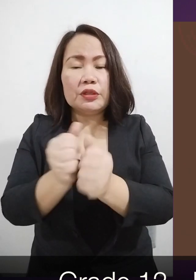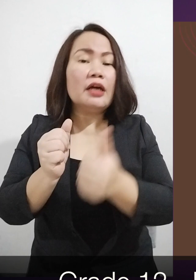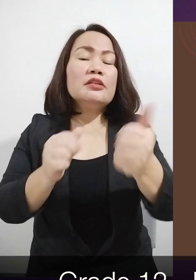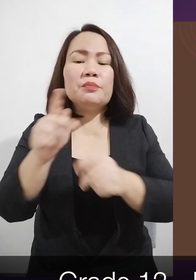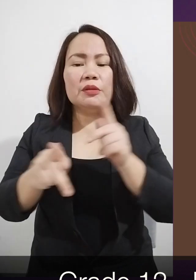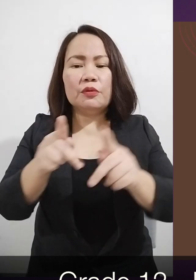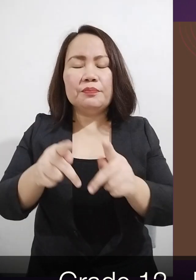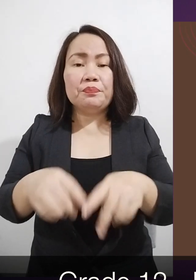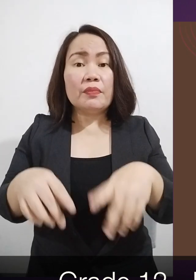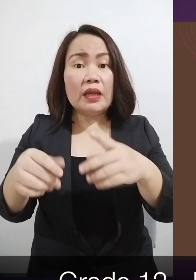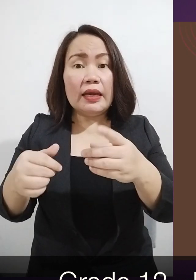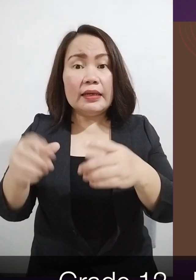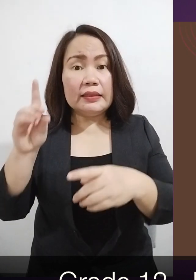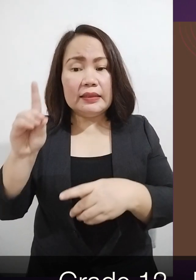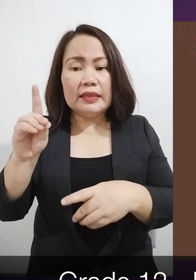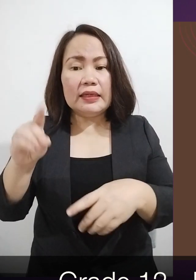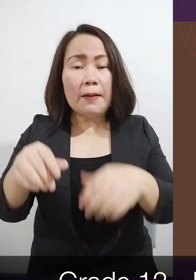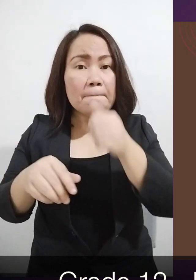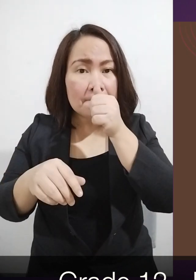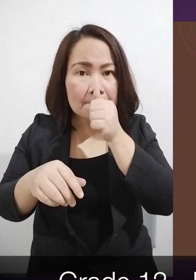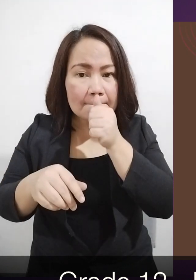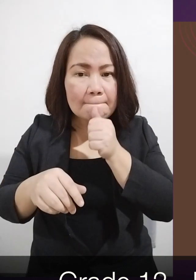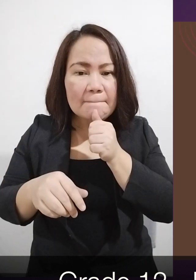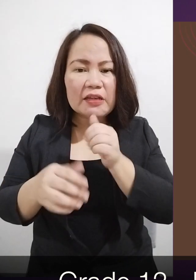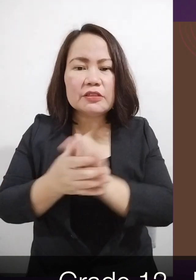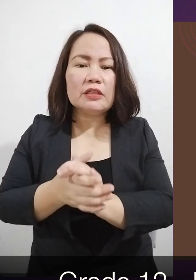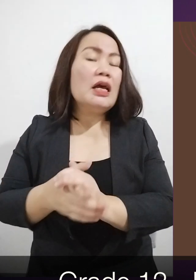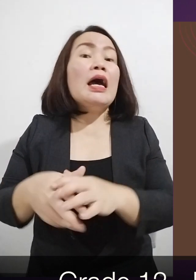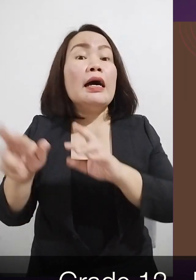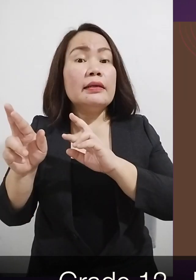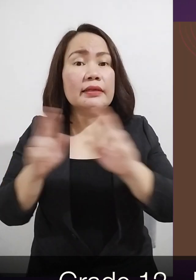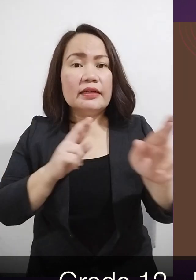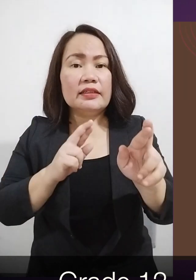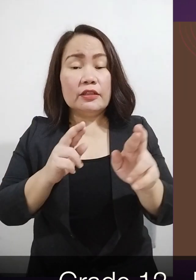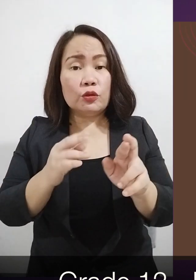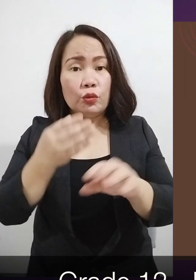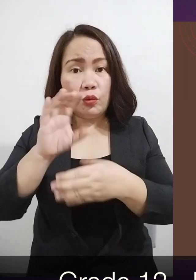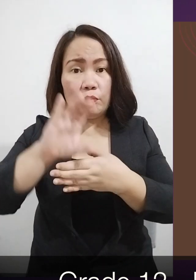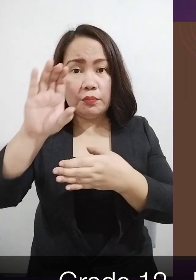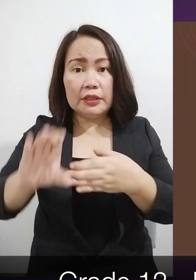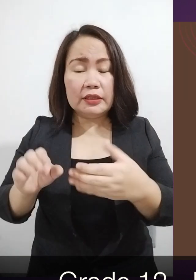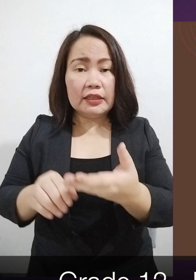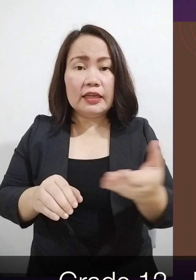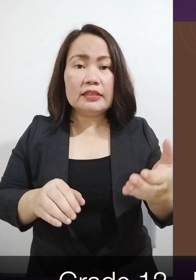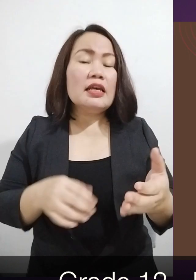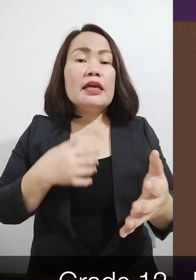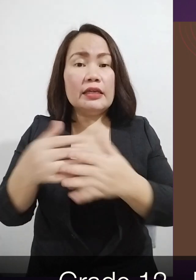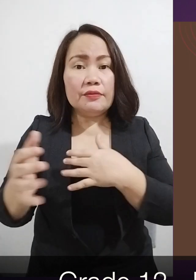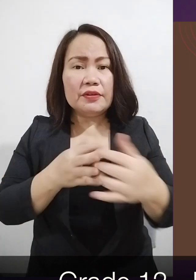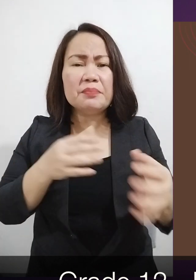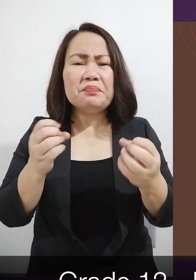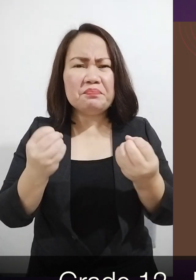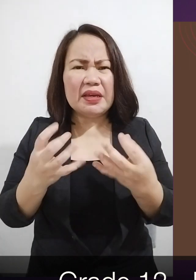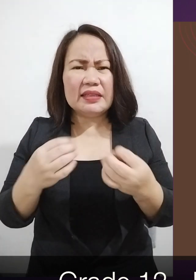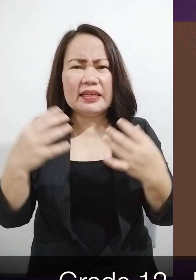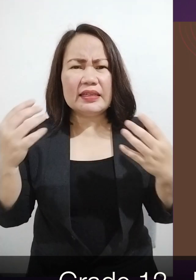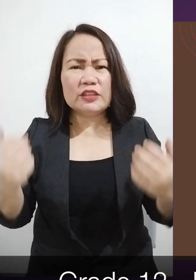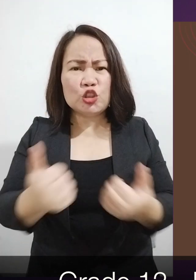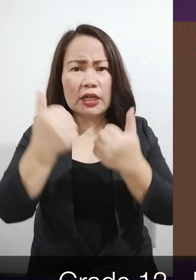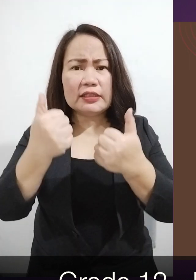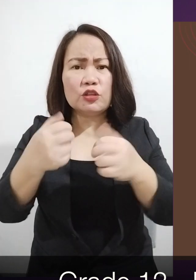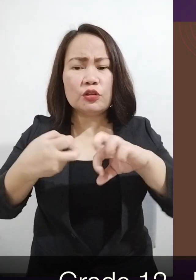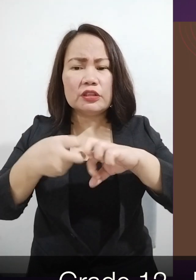D. Perseverance o pagtitiyaga, nangangahulugang handa niyang tapusin ang isang bagay kahit pa maraming pagsubok.